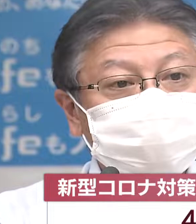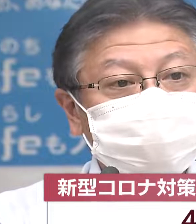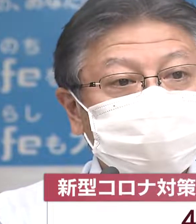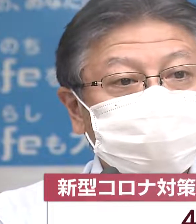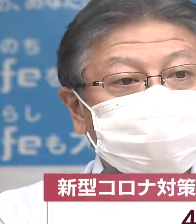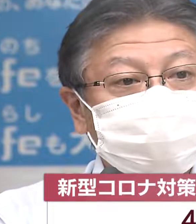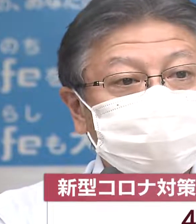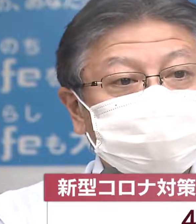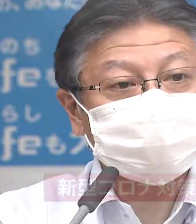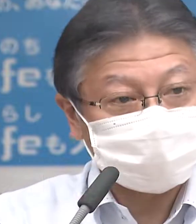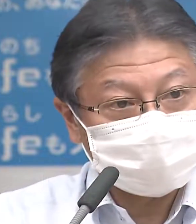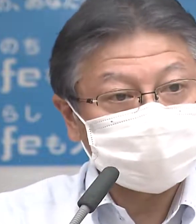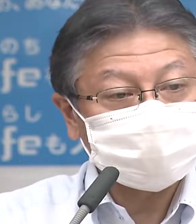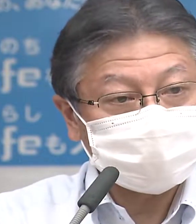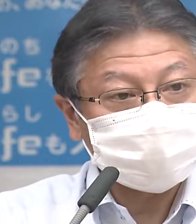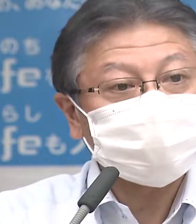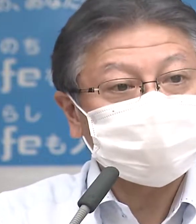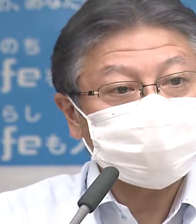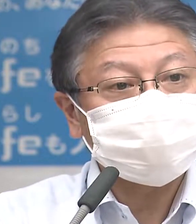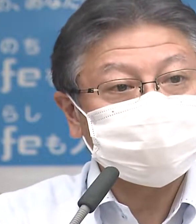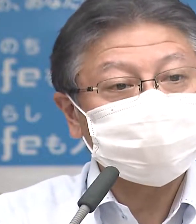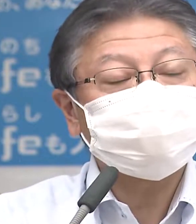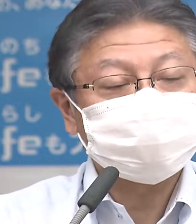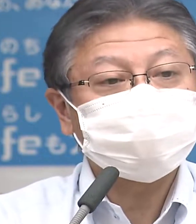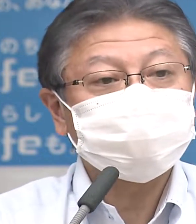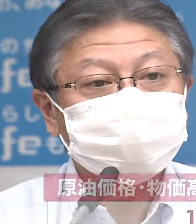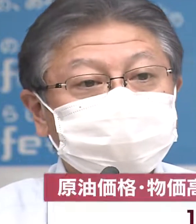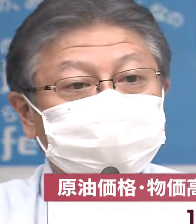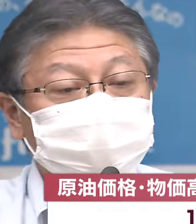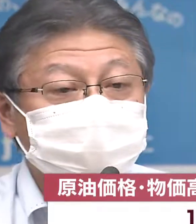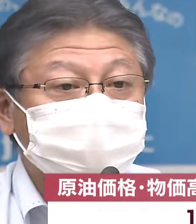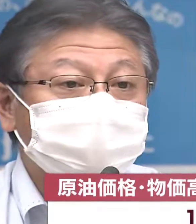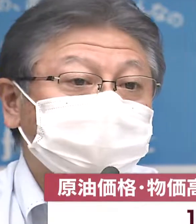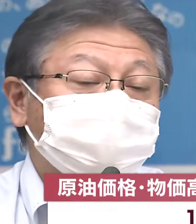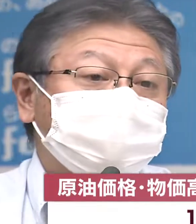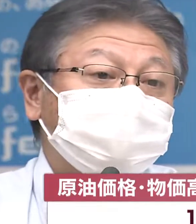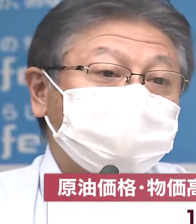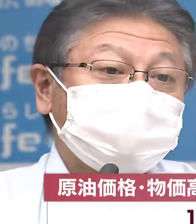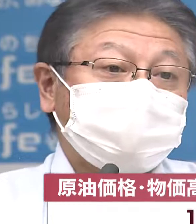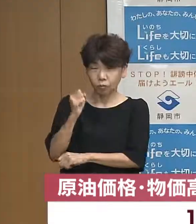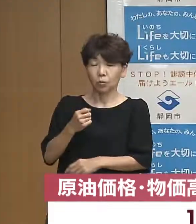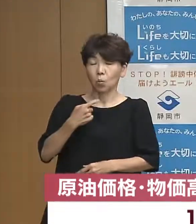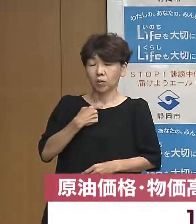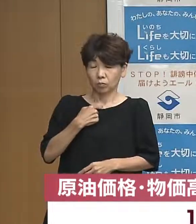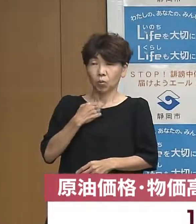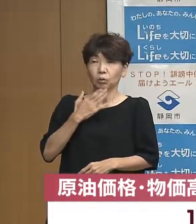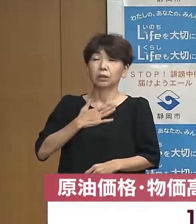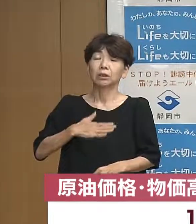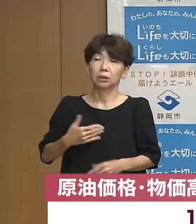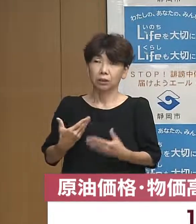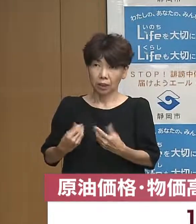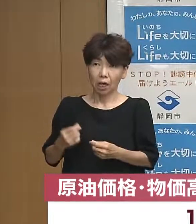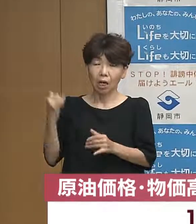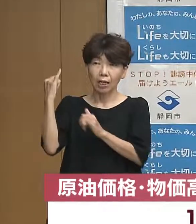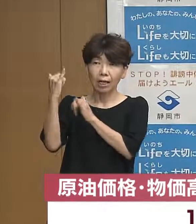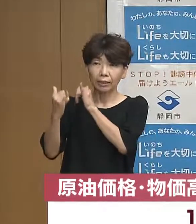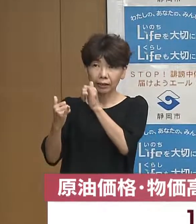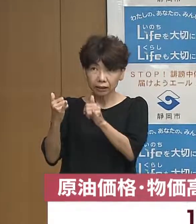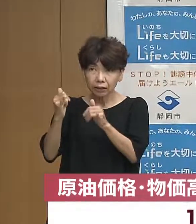が盛り込まれていますまた原油価格物価高騰対策として19億